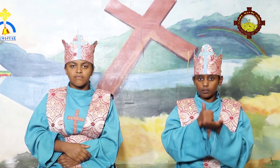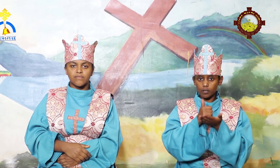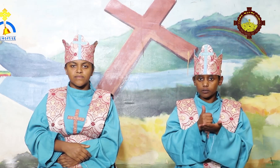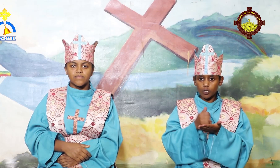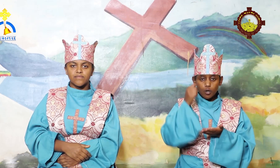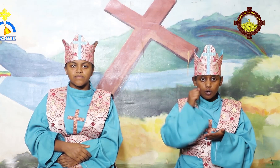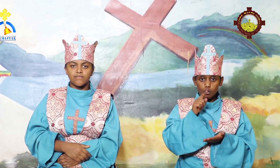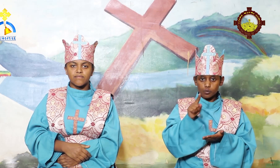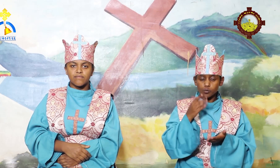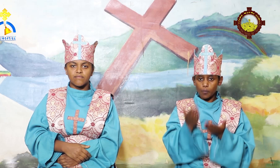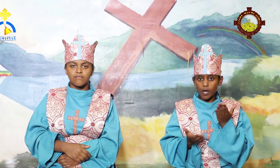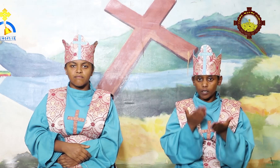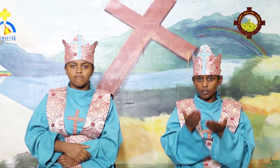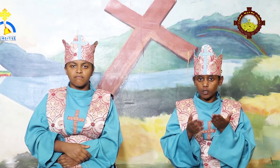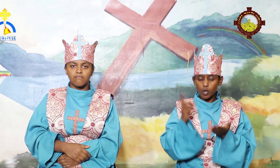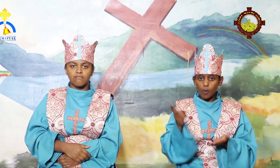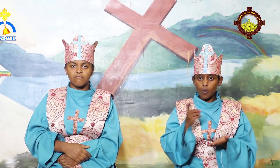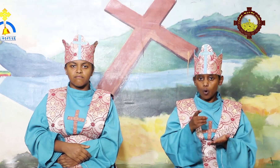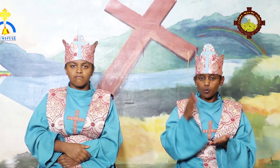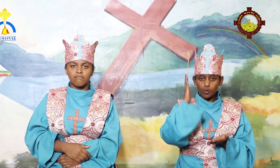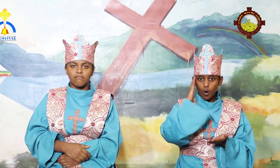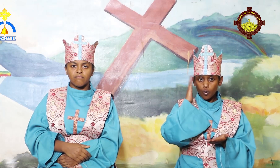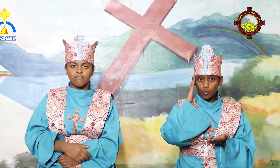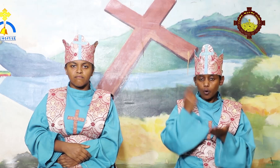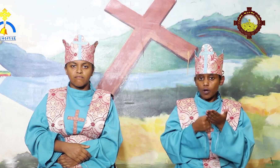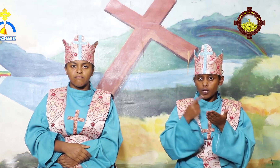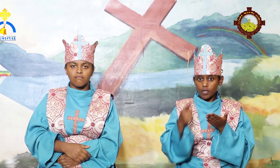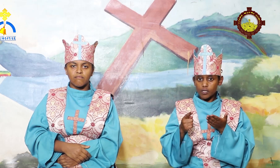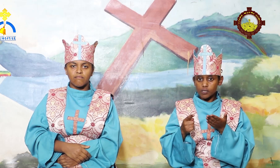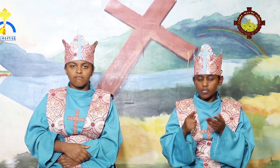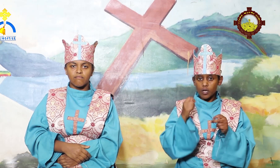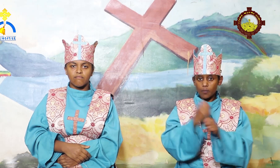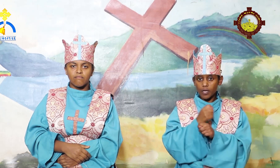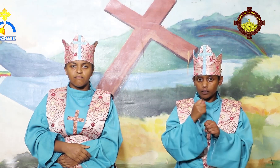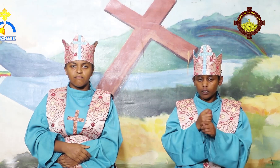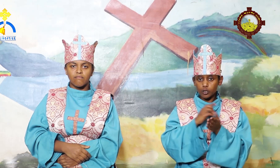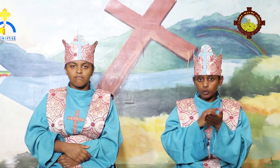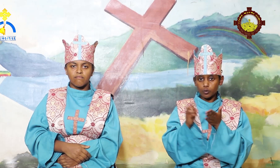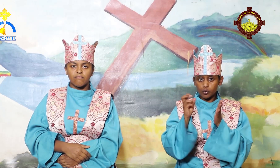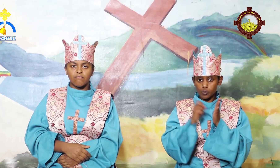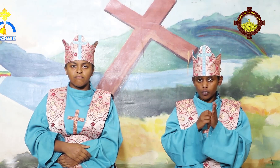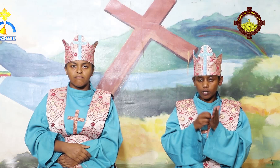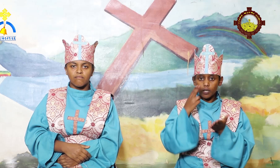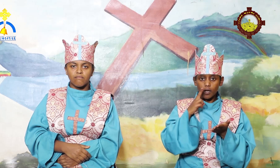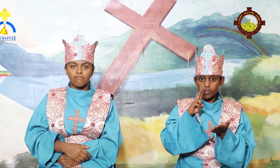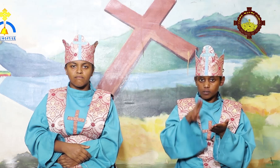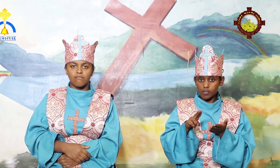መርዳት፣ እርሱን ማገልገል መሆኑን አውቆ ለዚህ መትጋት ቅዱስ ወንጌል ያዘዘው